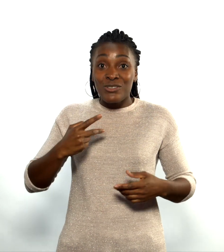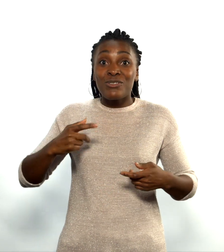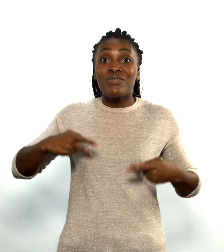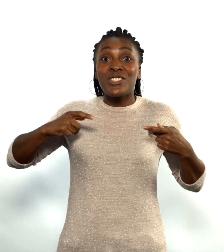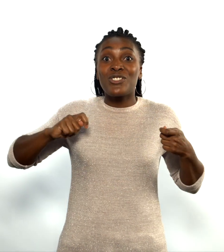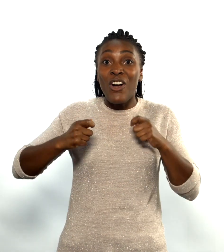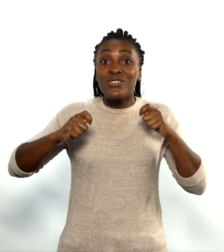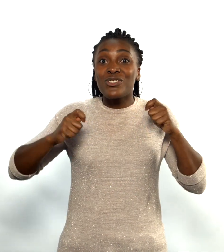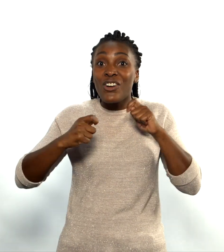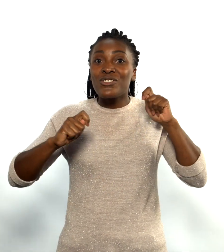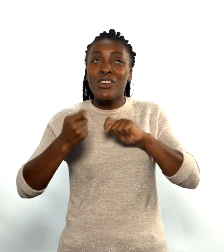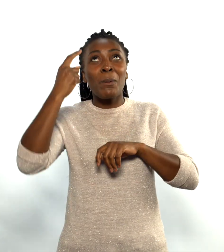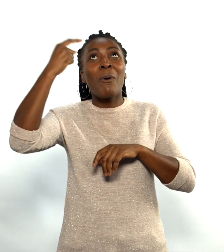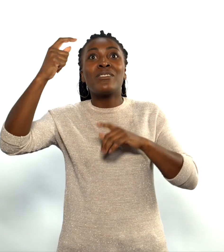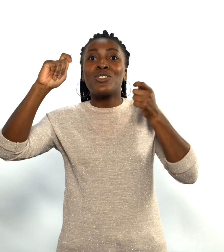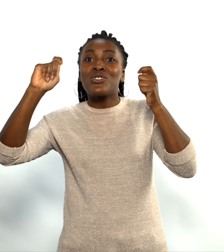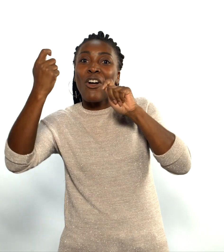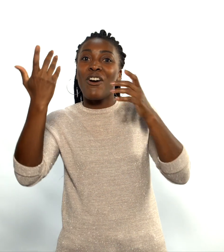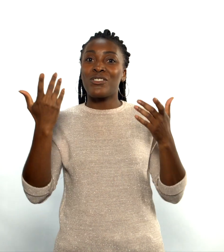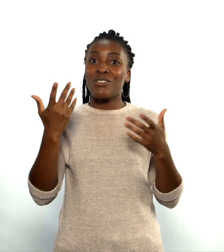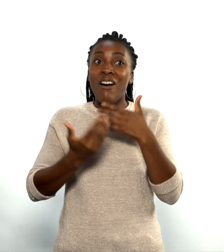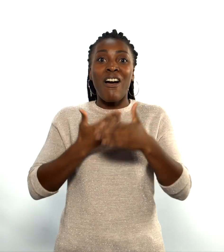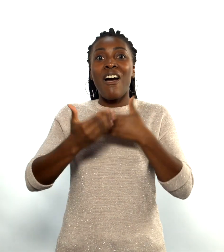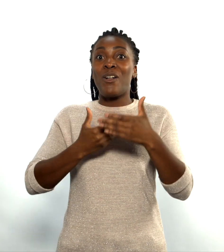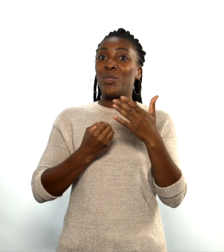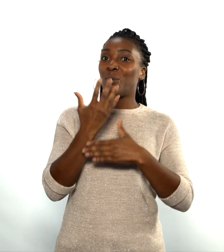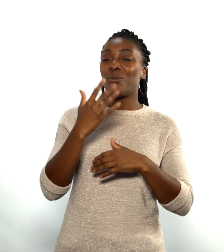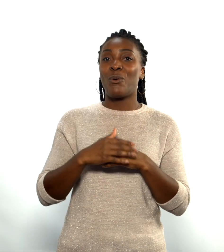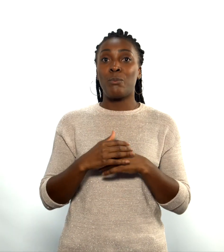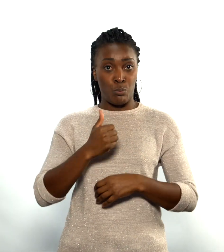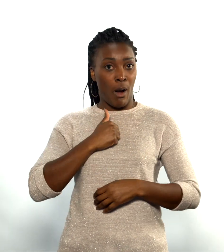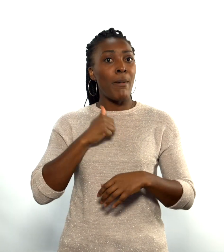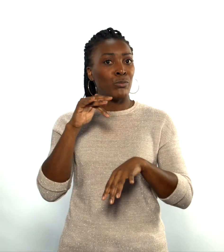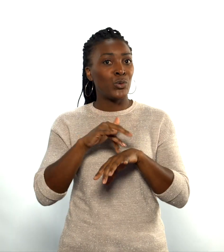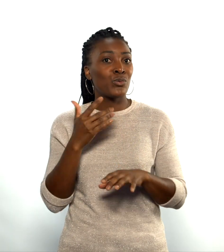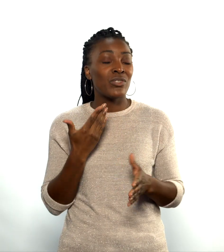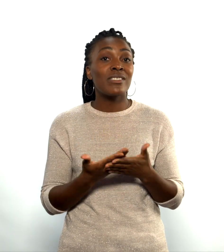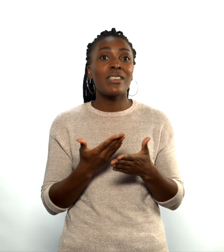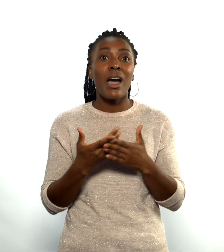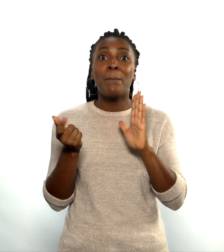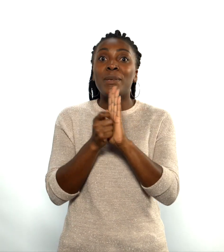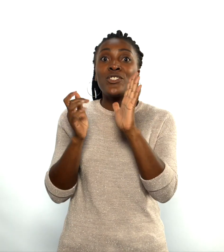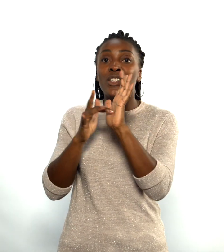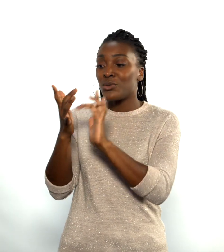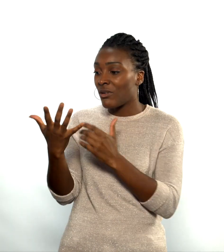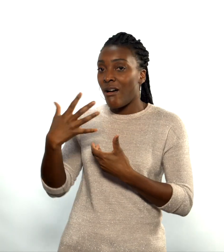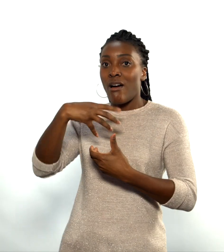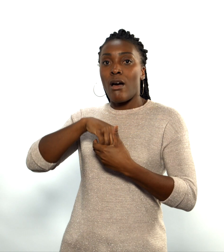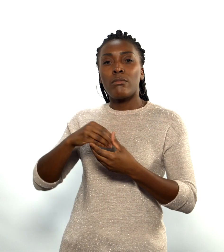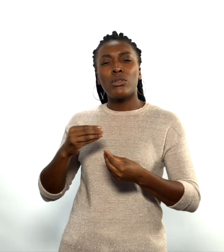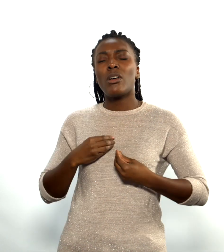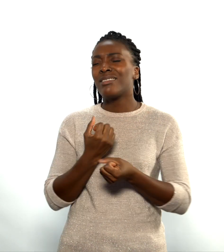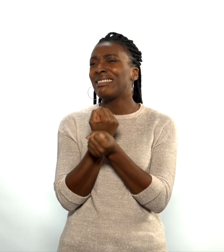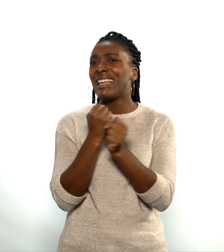changements dans votre façon de penser et de vivre. En tout cas, moi, c'est ce que j'ai vécu lorsque Jésus est venu